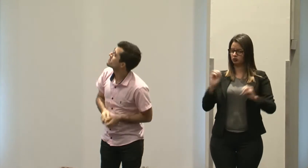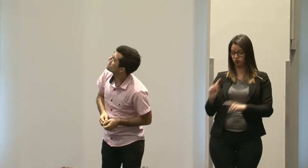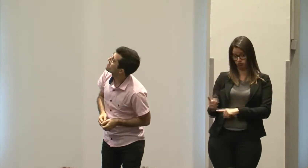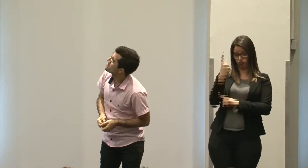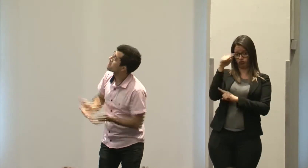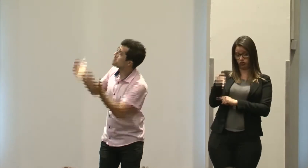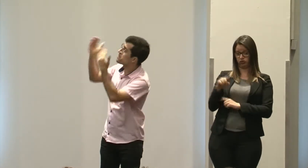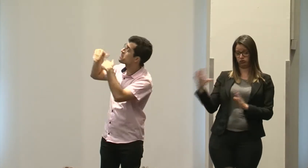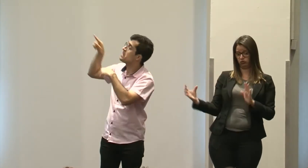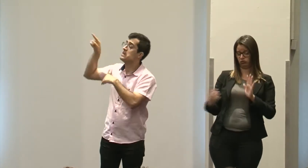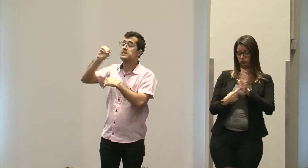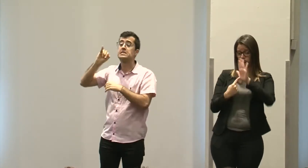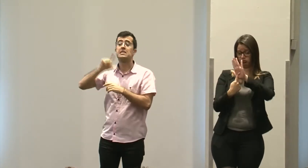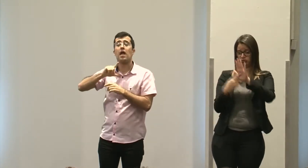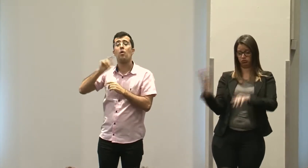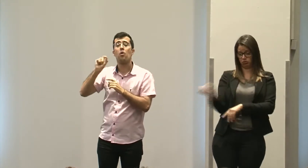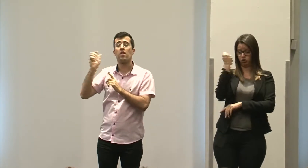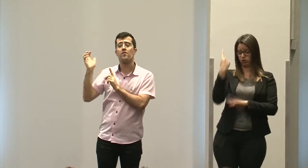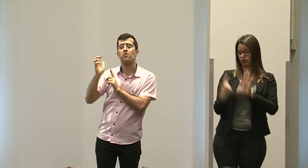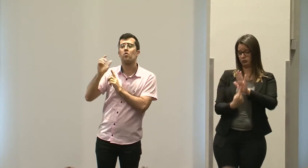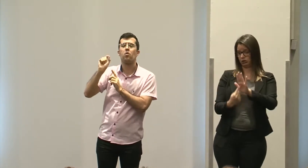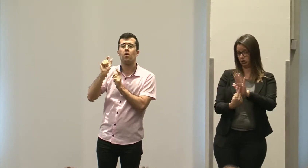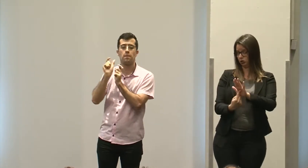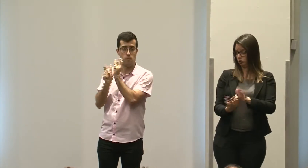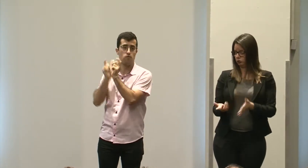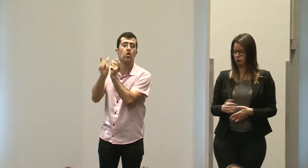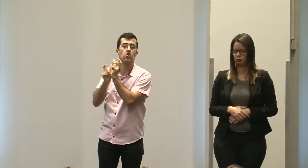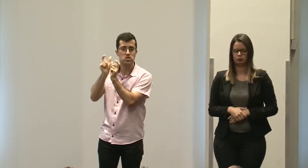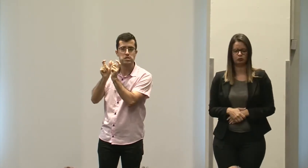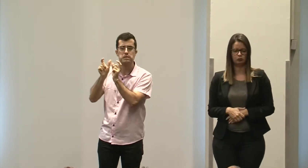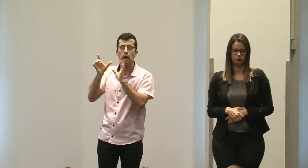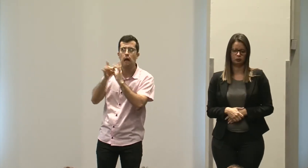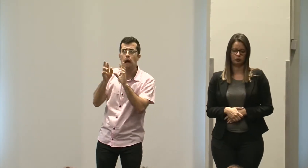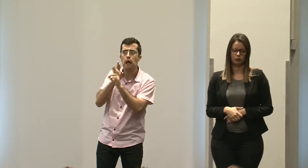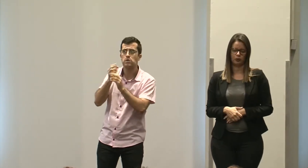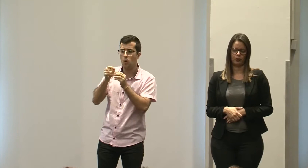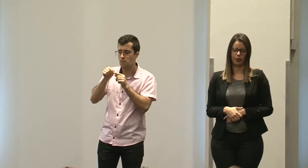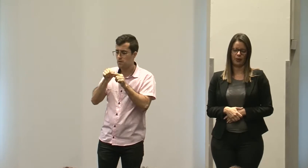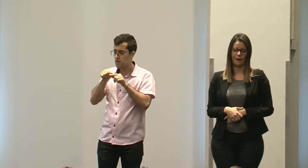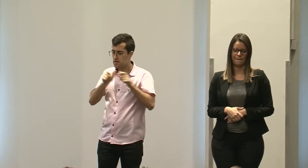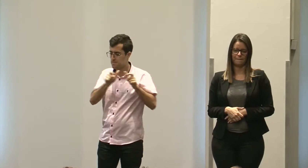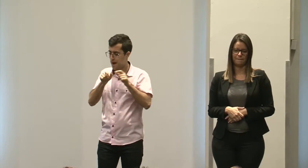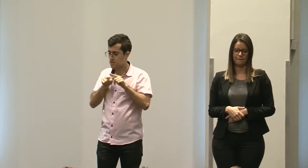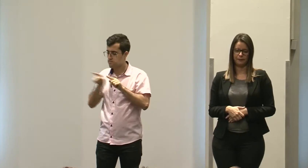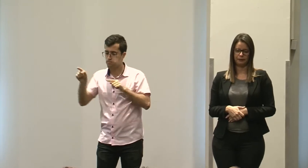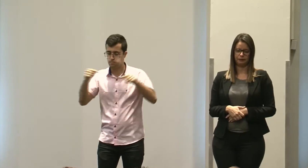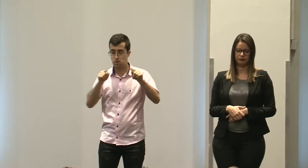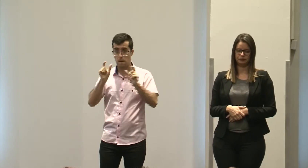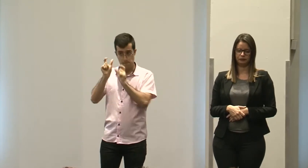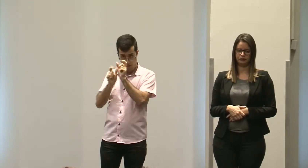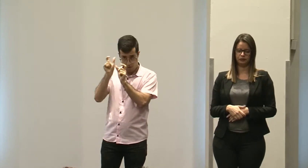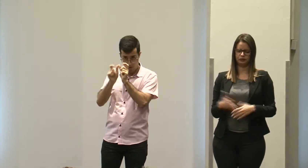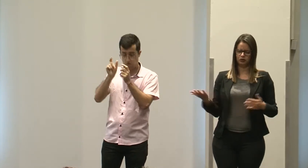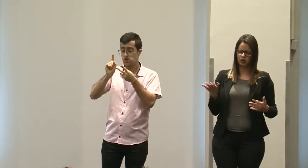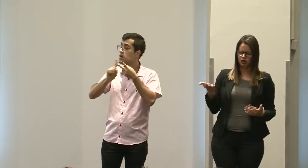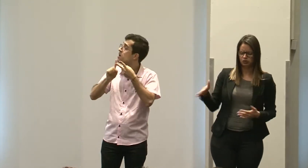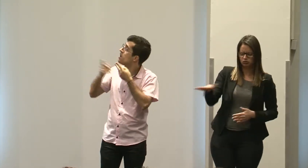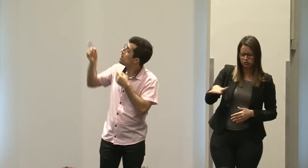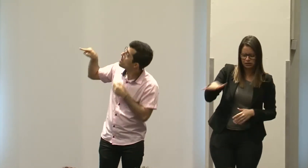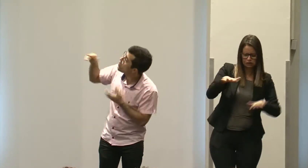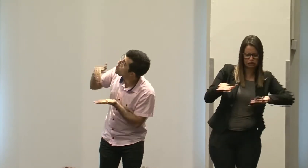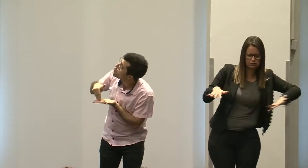Nesse dicionário, especificamente, eu encontrei apenas linguística, como esse de perfil de segunda mão.